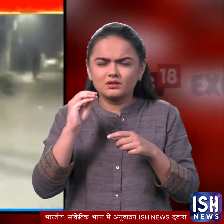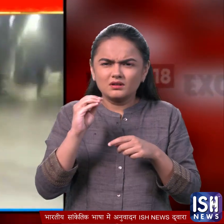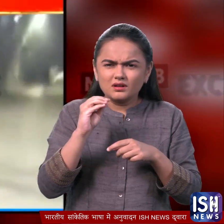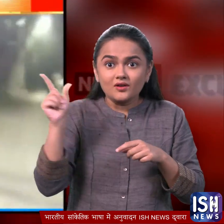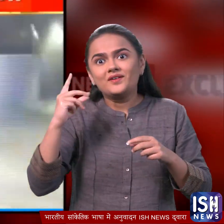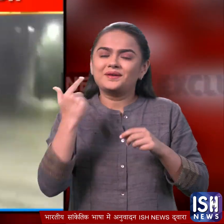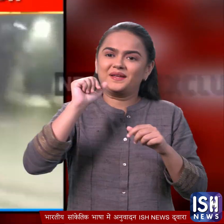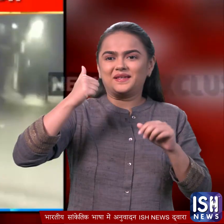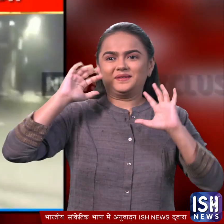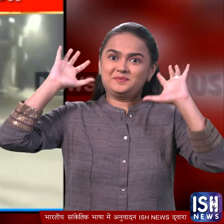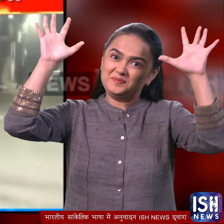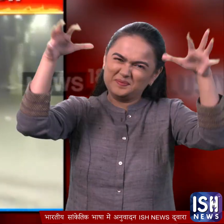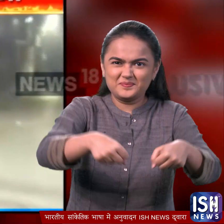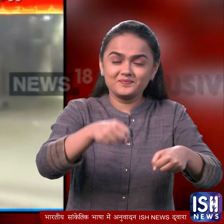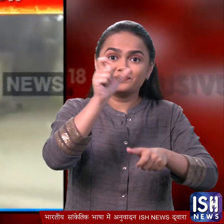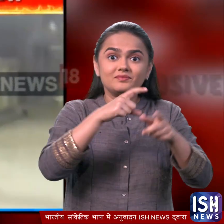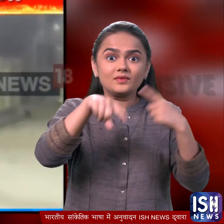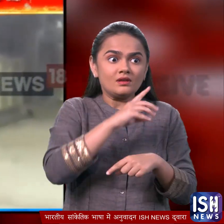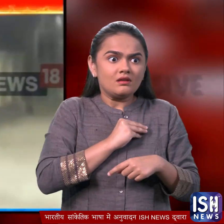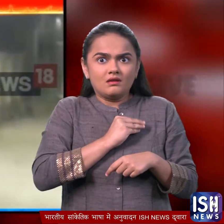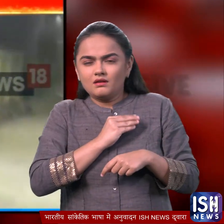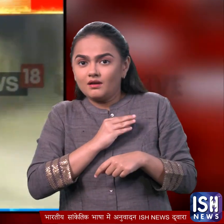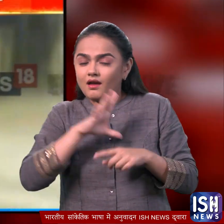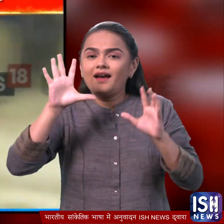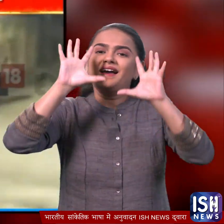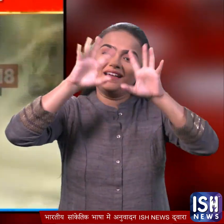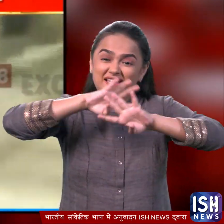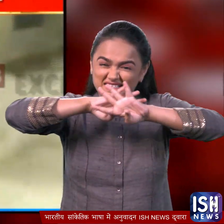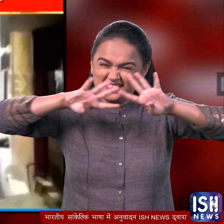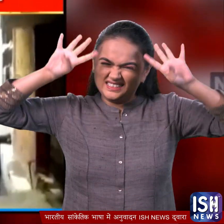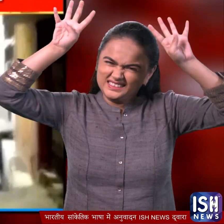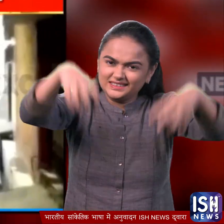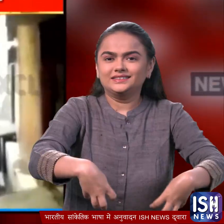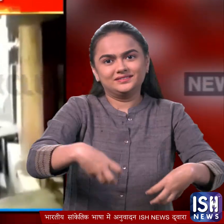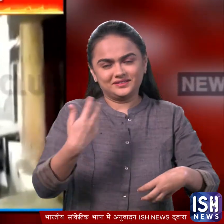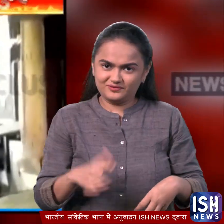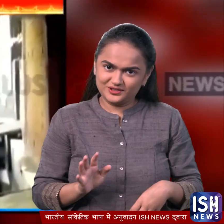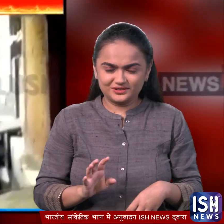जल्द ही उनकी मेहनत रंग लाई और लोगों के लिए दहशत बना वो तेंदुआ जाल में फंस गया।